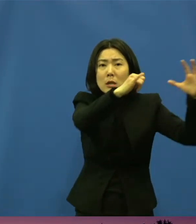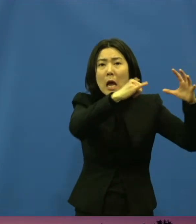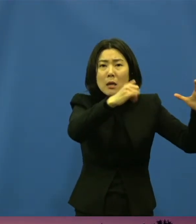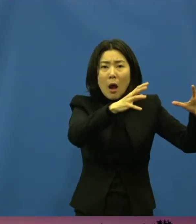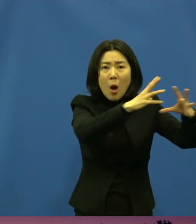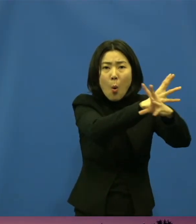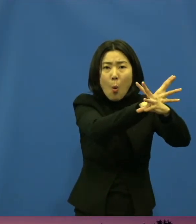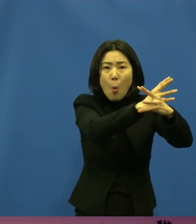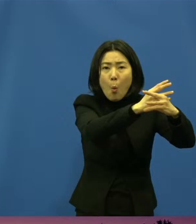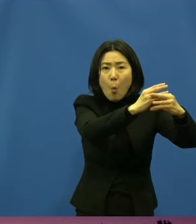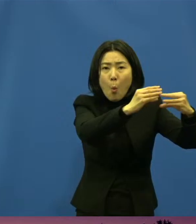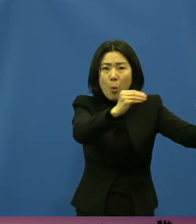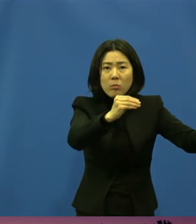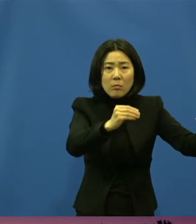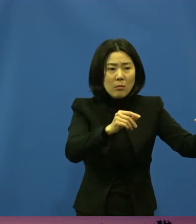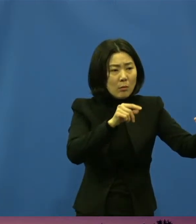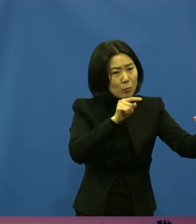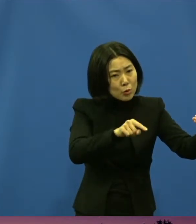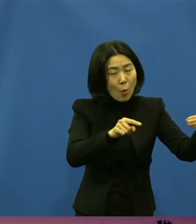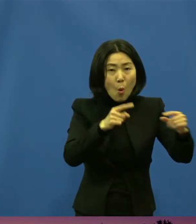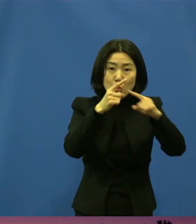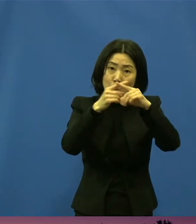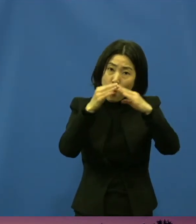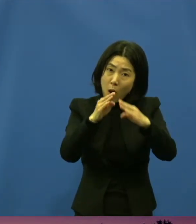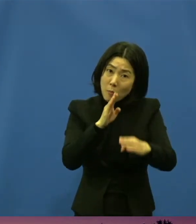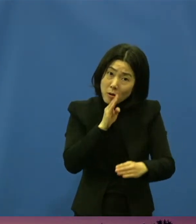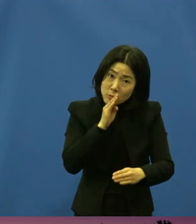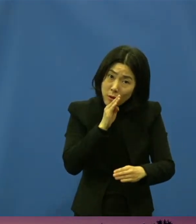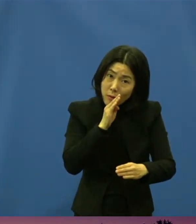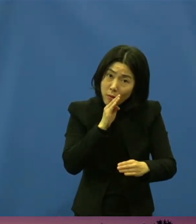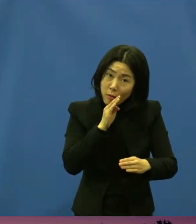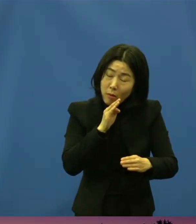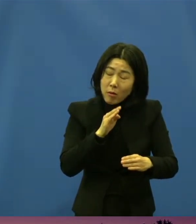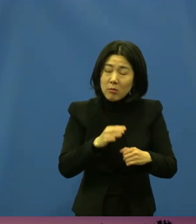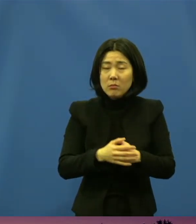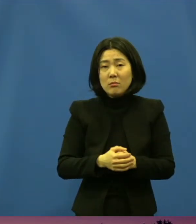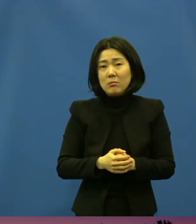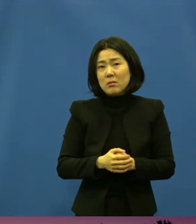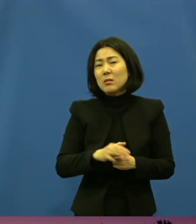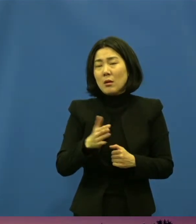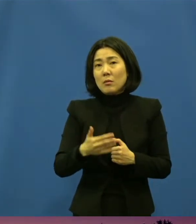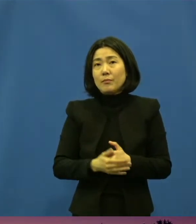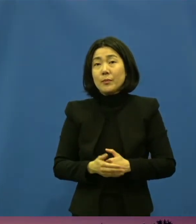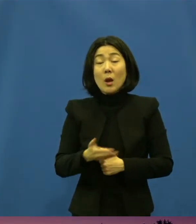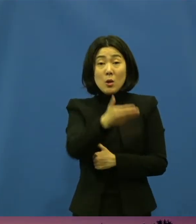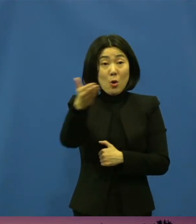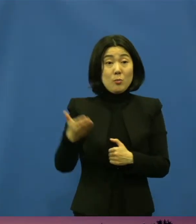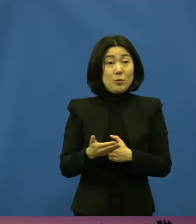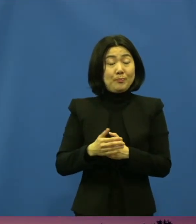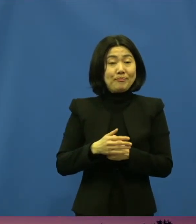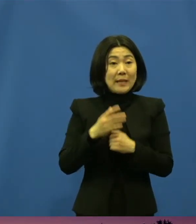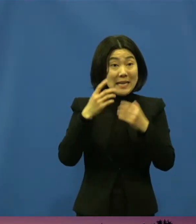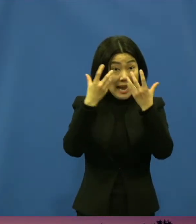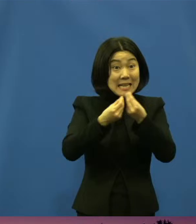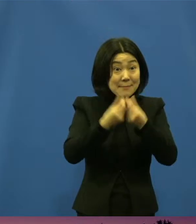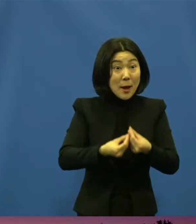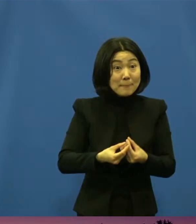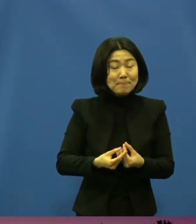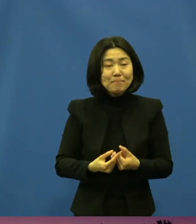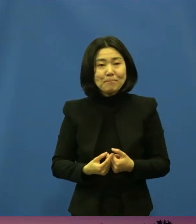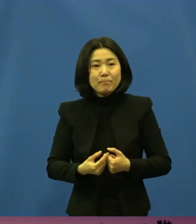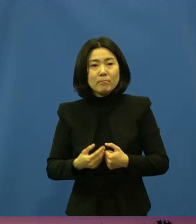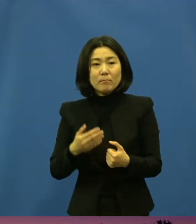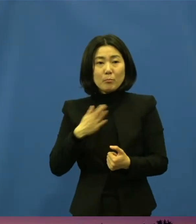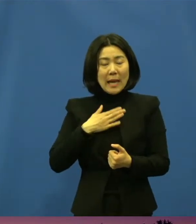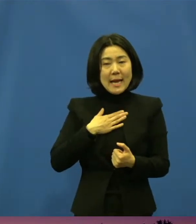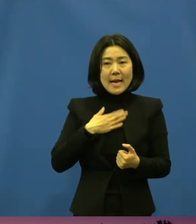자, 여러분 한번 보십시오. 우리 각자 자신을 한번 세워봐요. 나는 믿지 않는 사람과 만나면 안 믿는